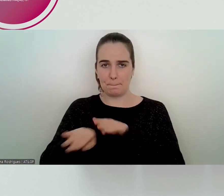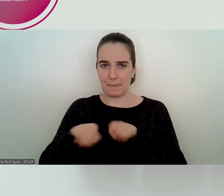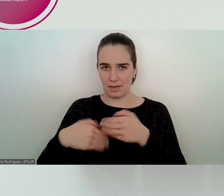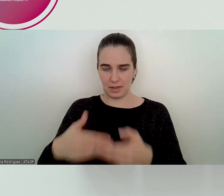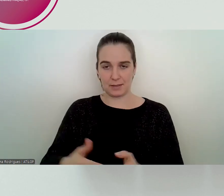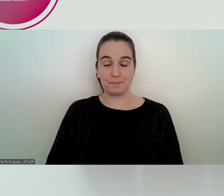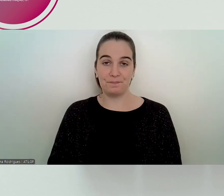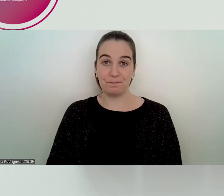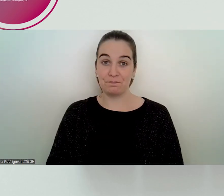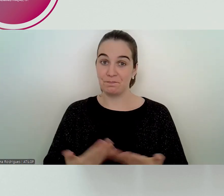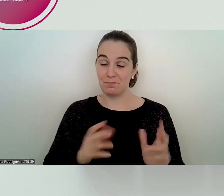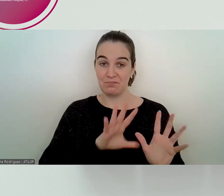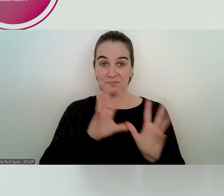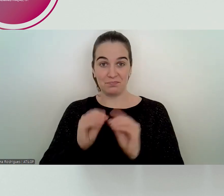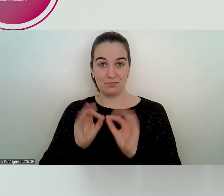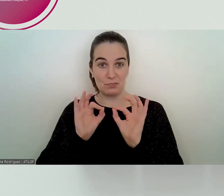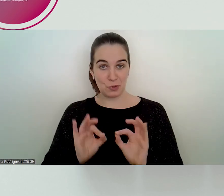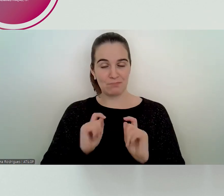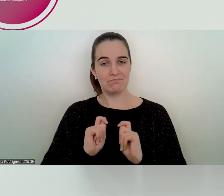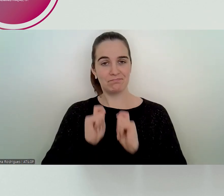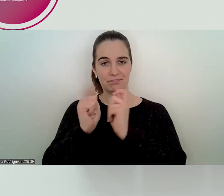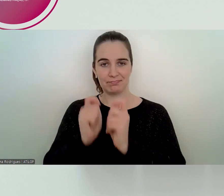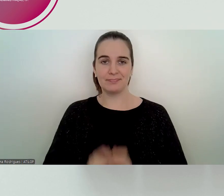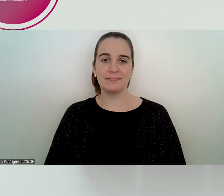dito isto, senhora professora, a palavra é sua.